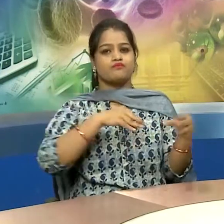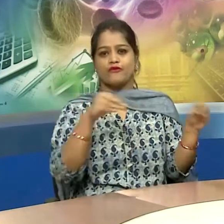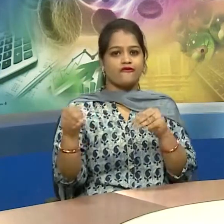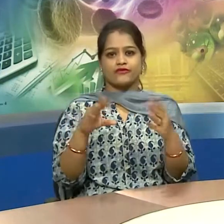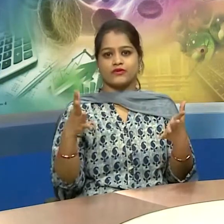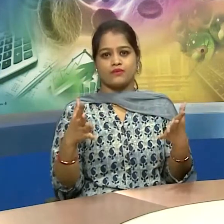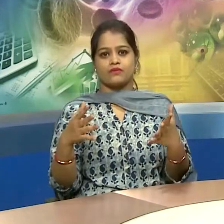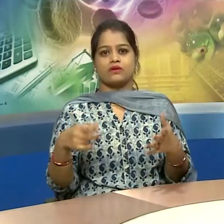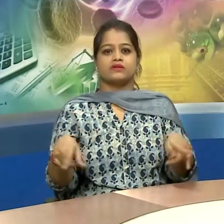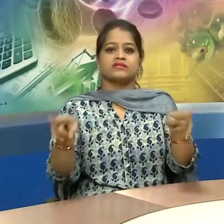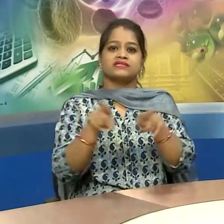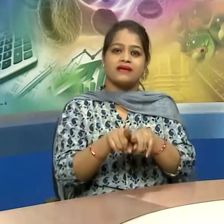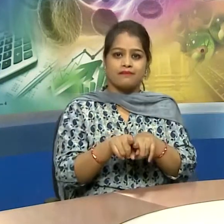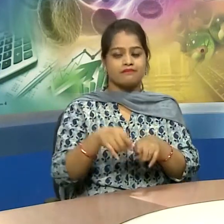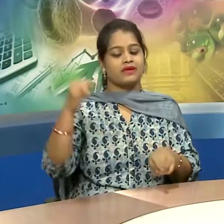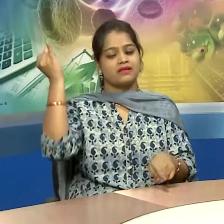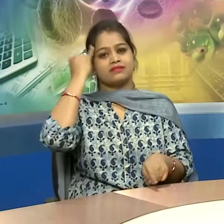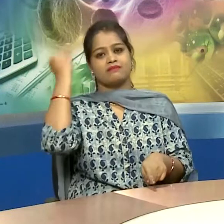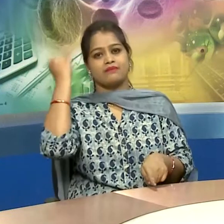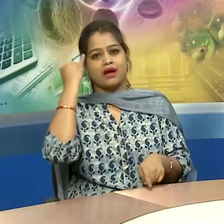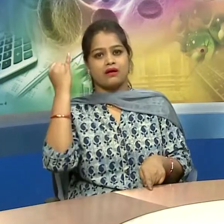हमारे विचार लचीले हों,